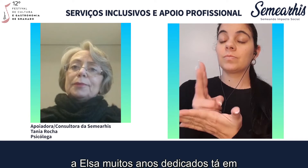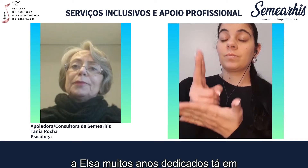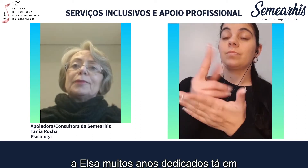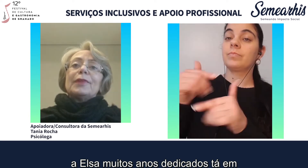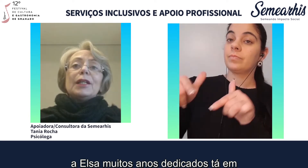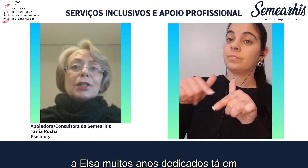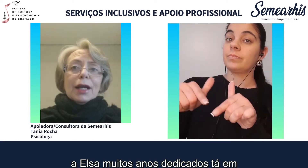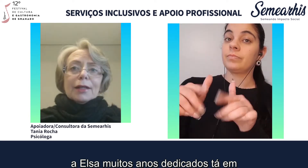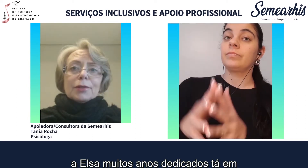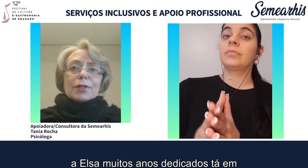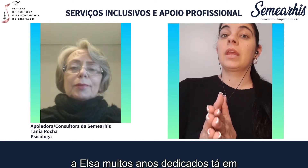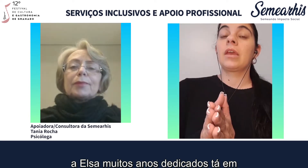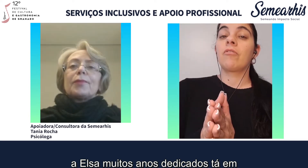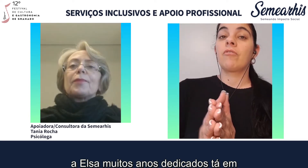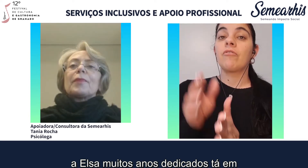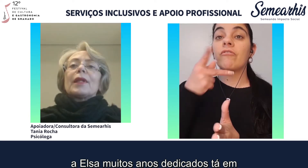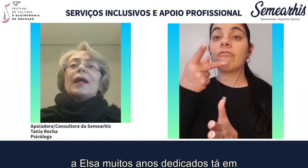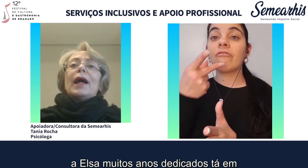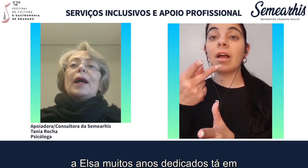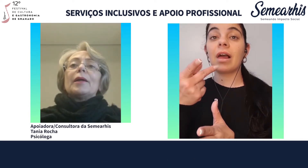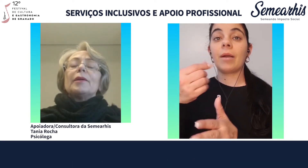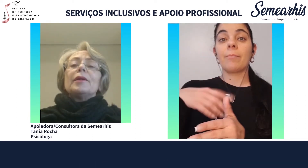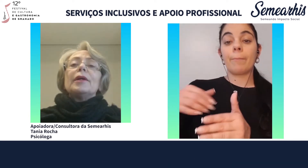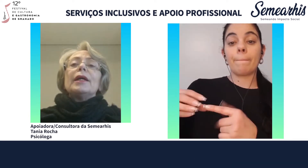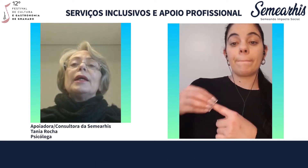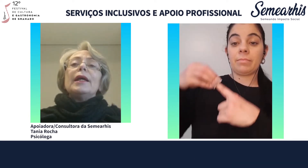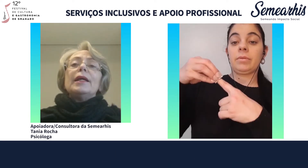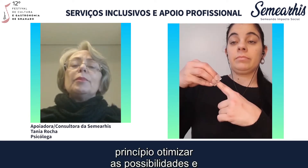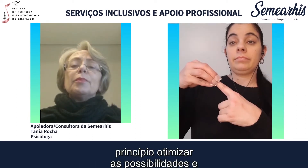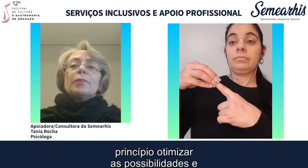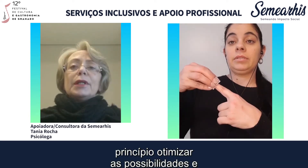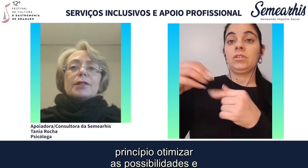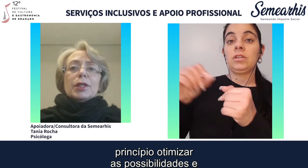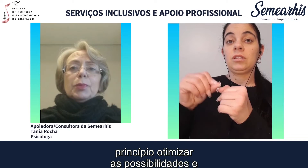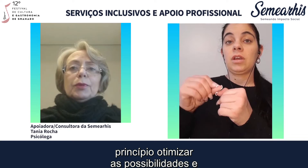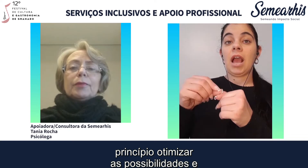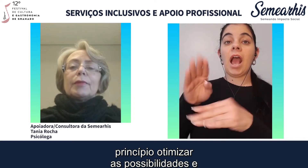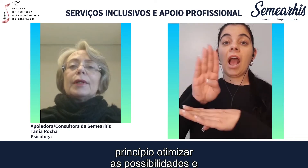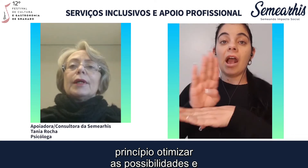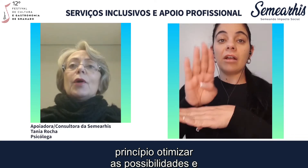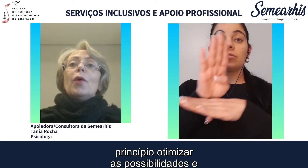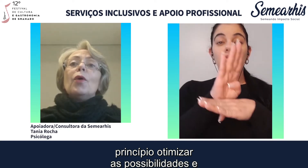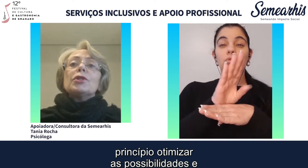anos dedicados a, em princípio,